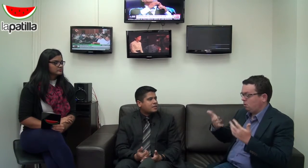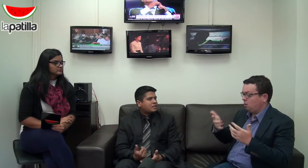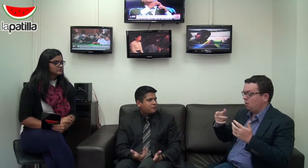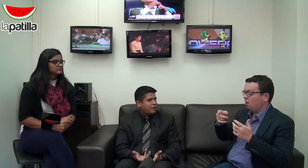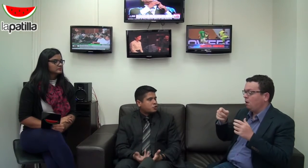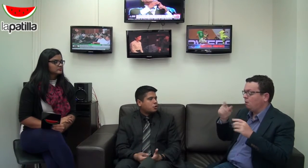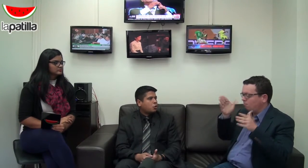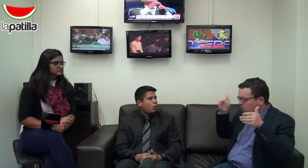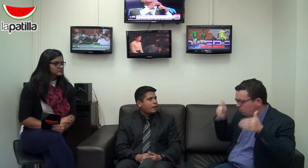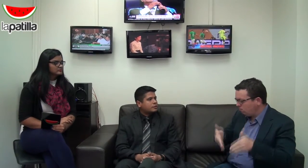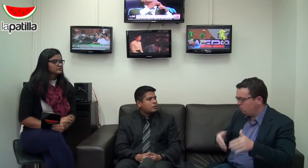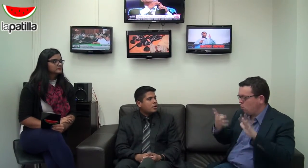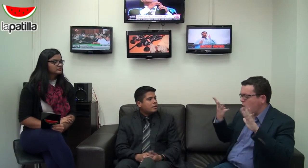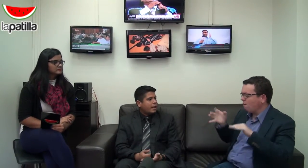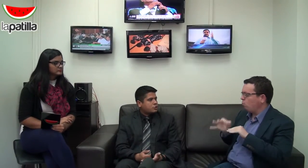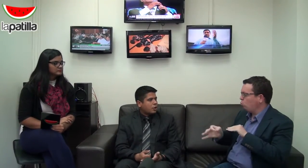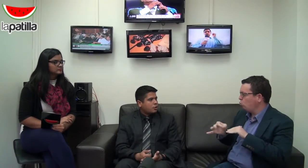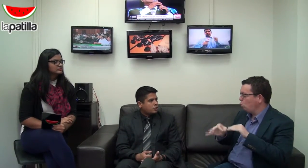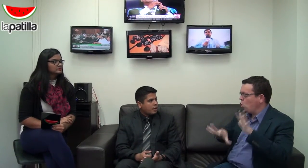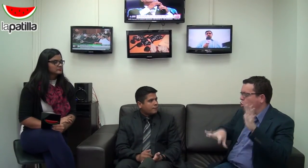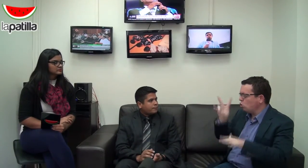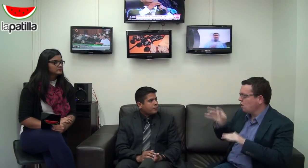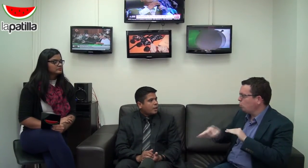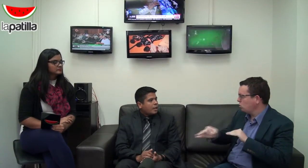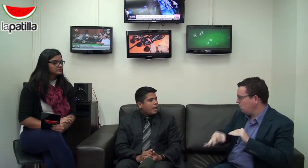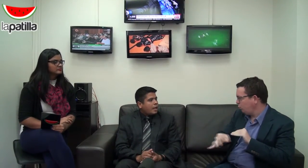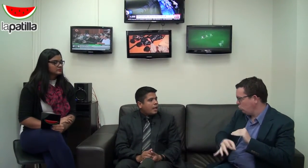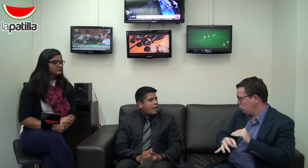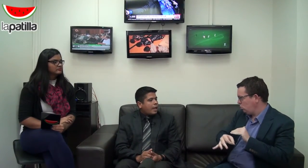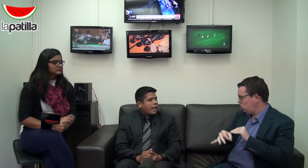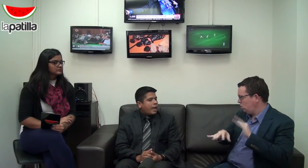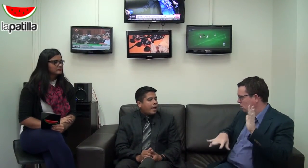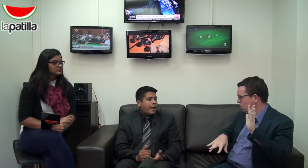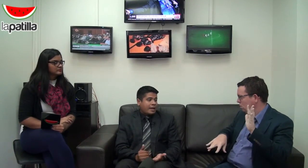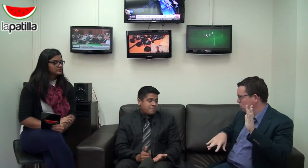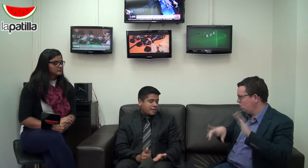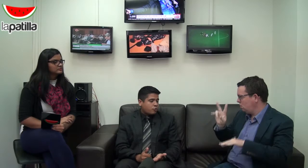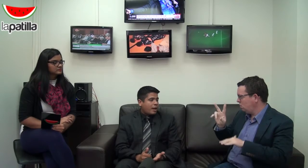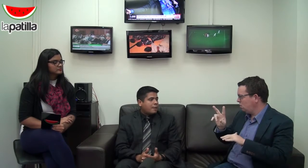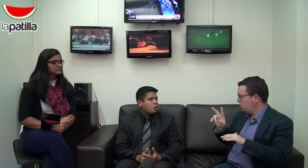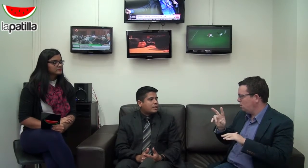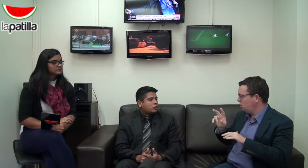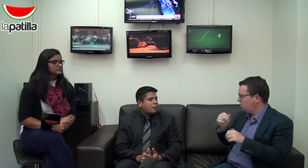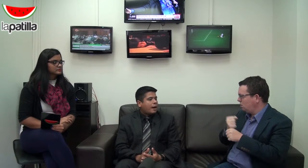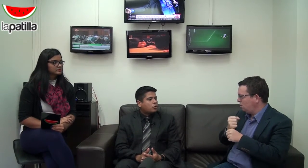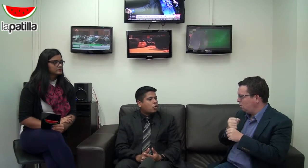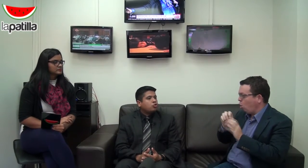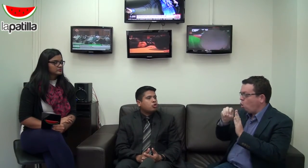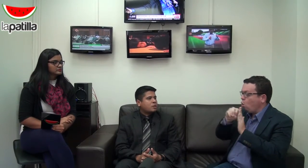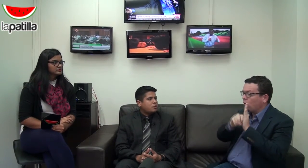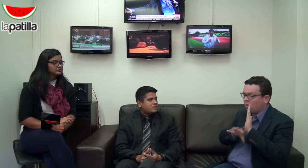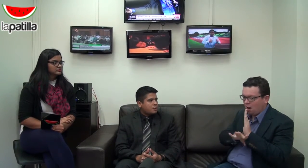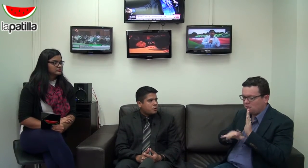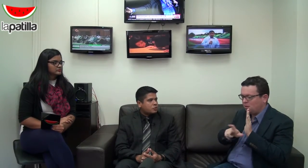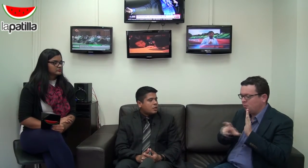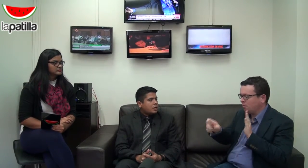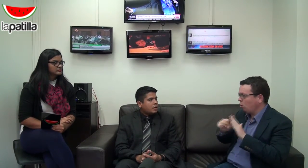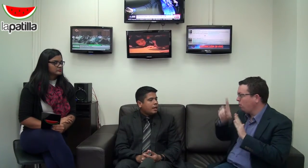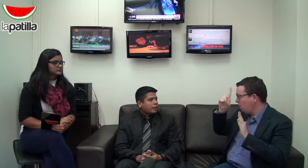satisfechos todos esos derechos que ellos tienen. Aquí en Venezuela hemos estado trabajando con 12 municipios y en